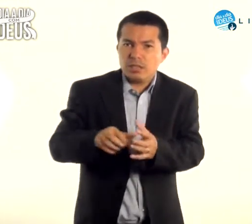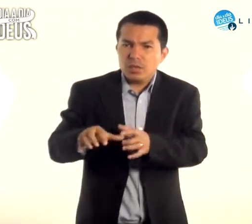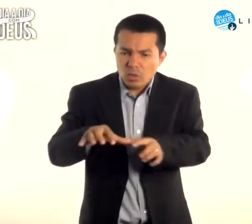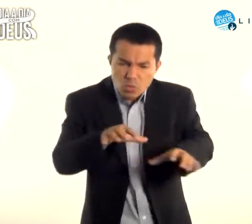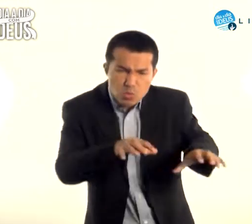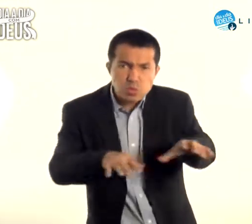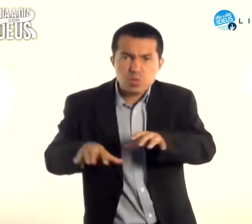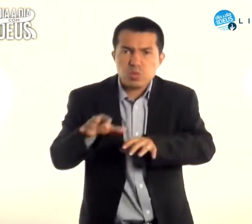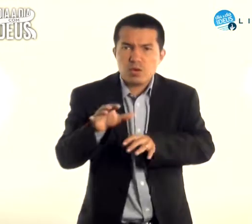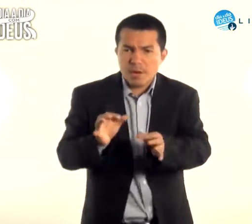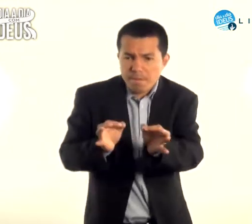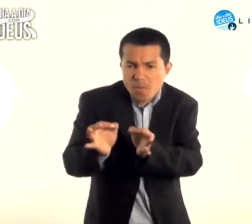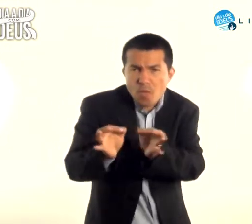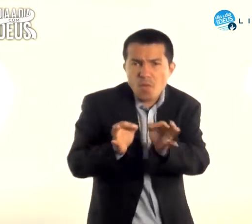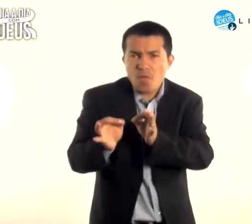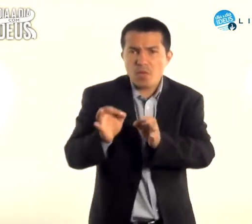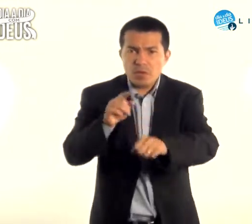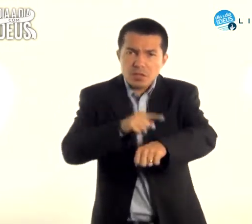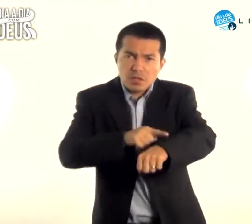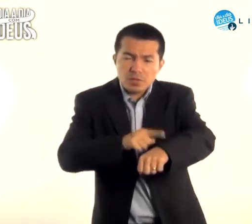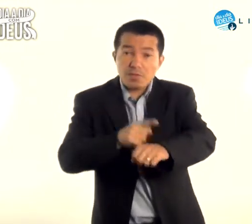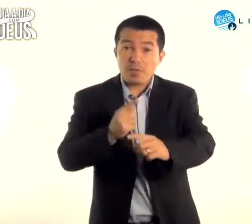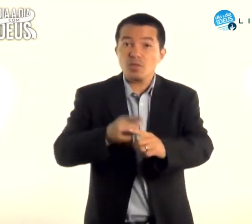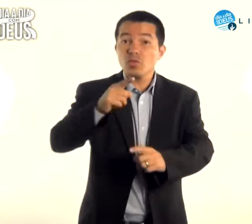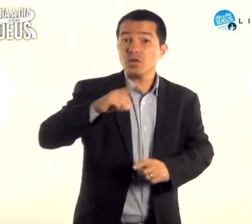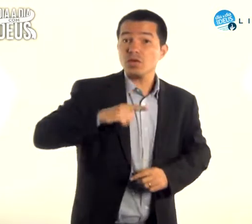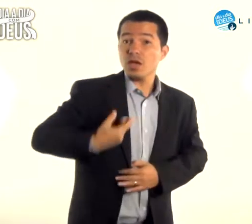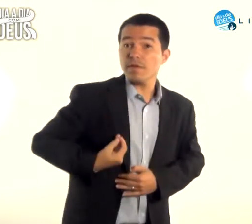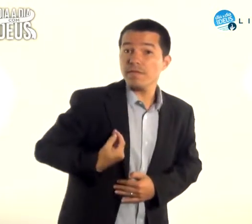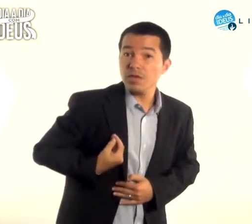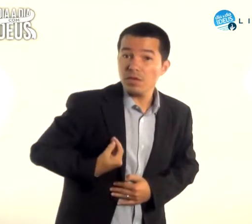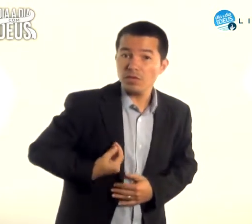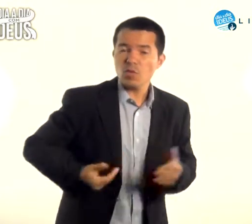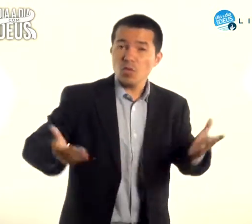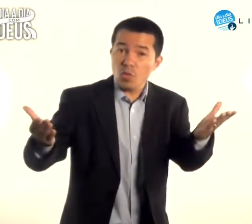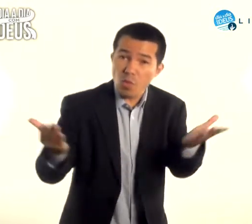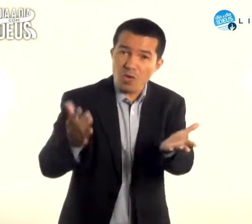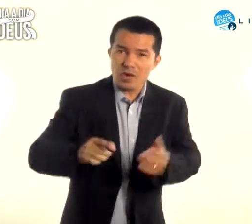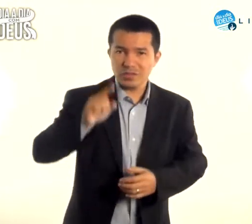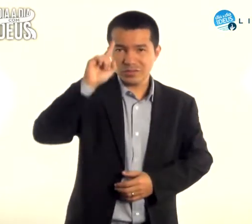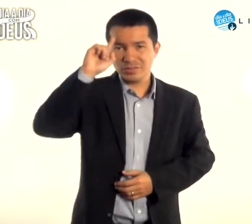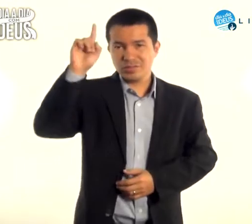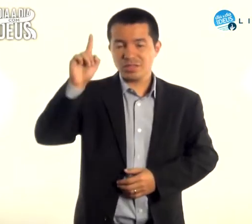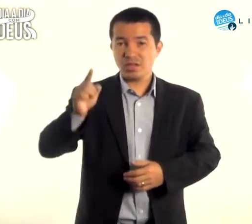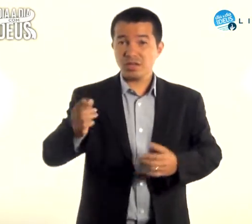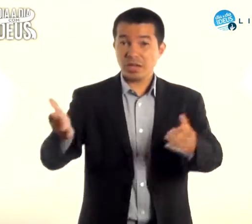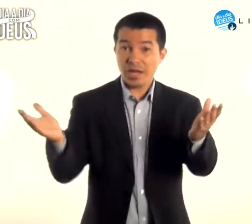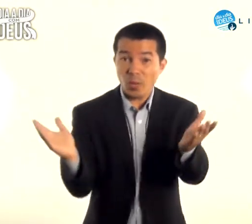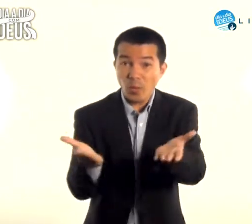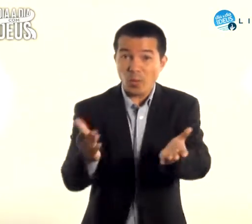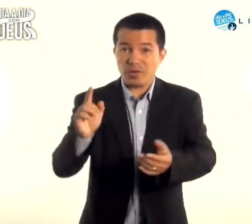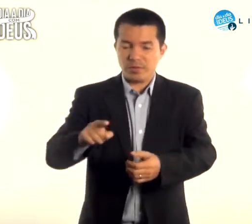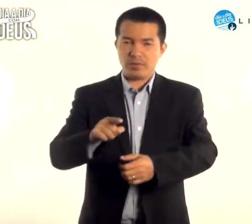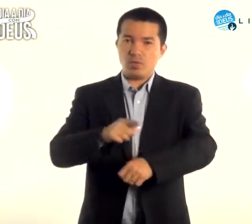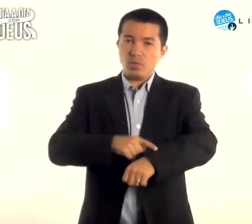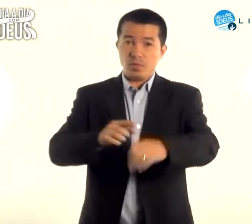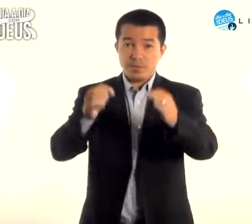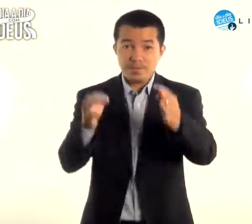esperança. Para os vivos tem esperança. Hoje é o dia e a hora de tomar decisões com Deus e começar a